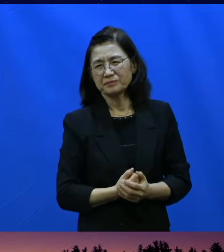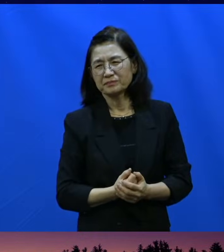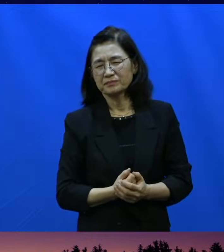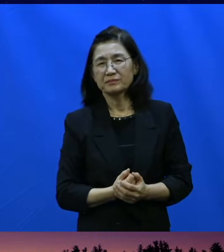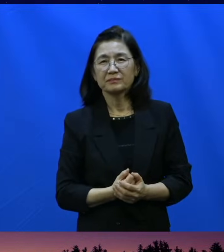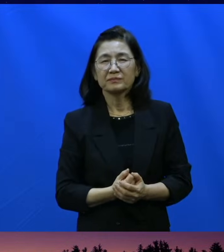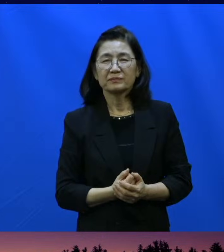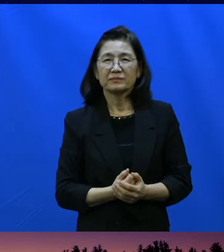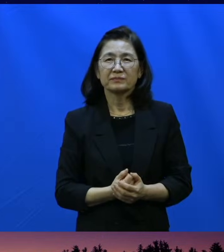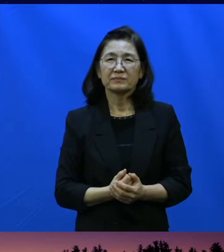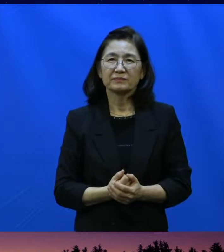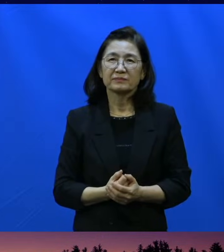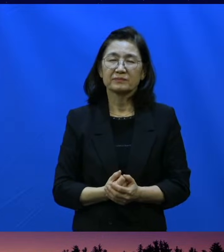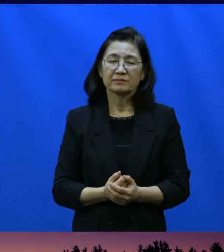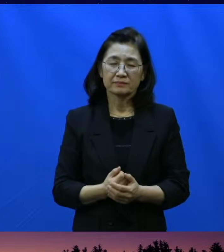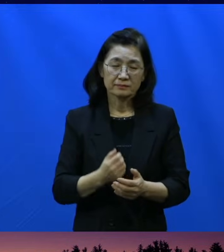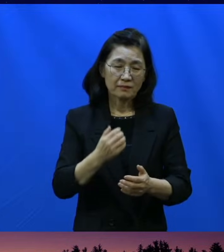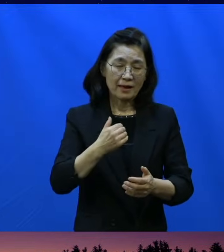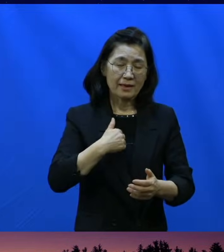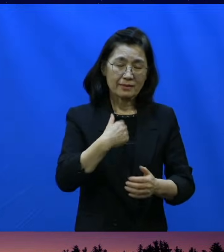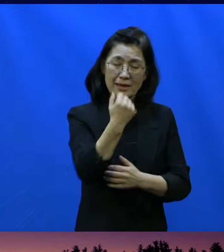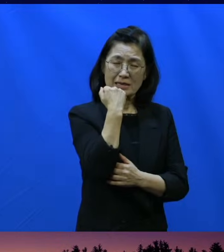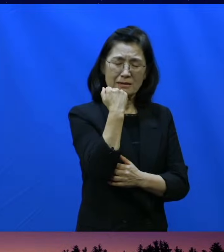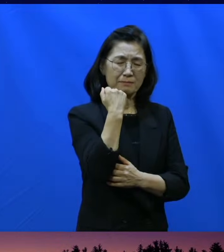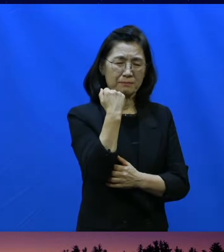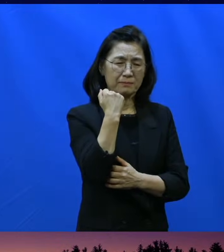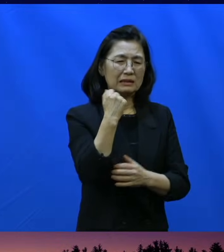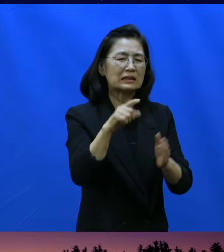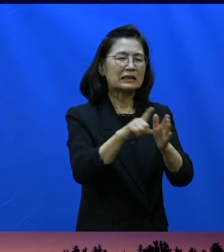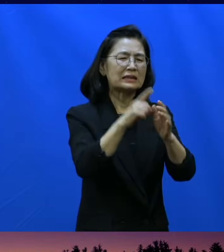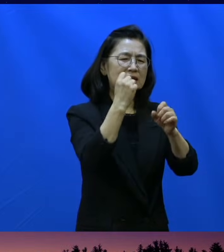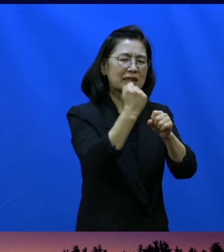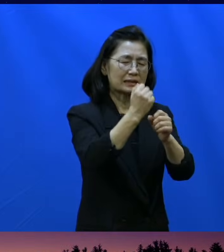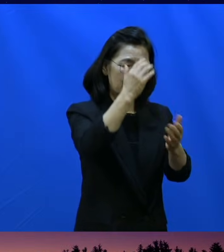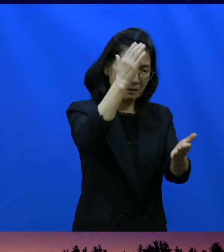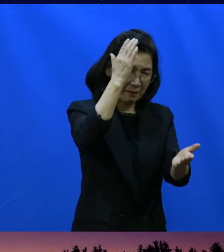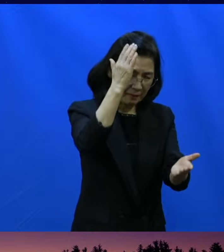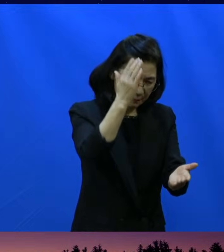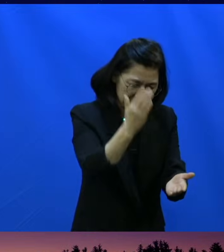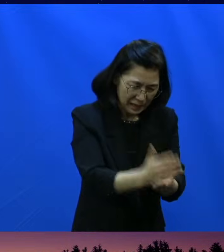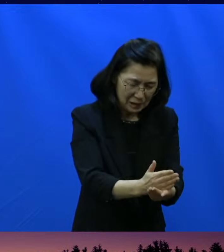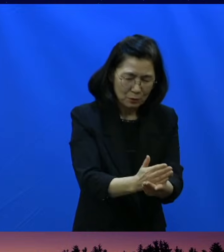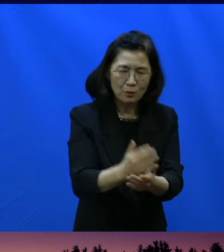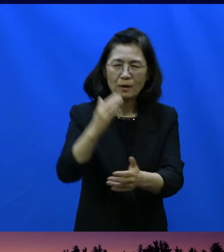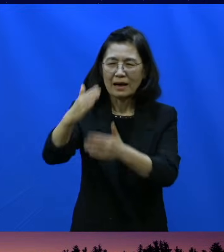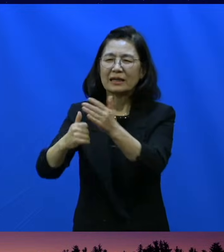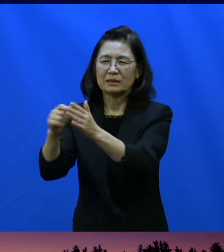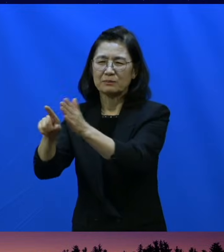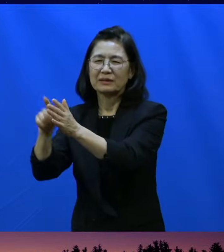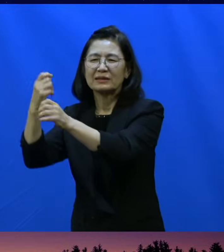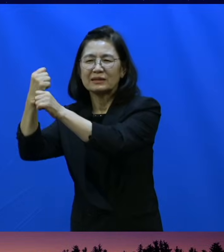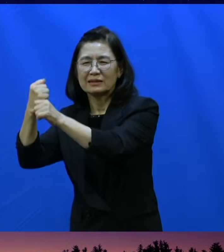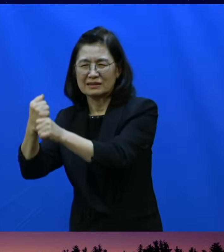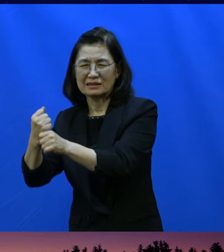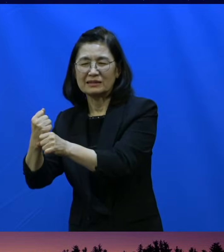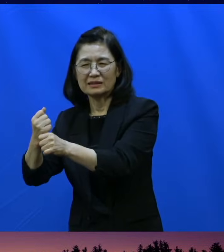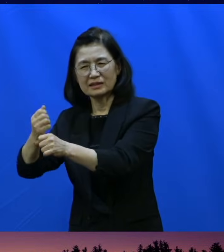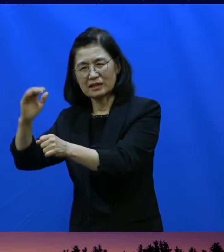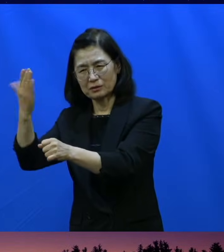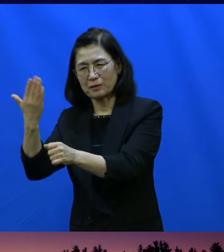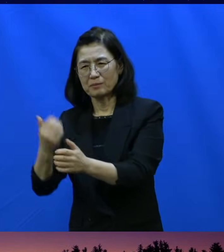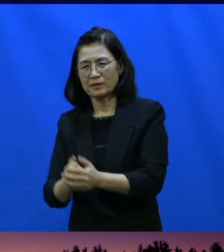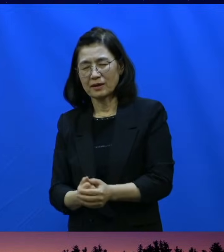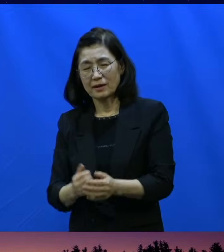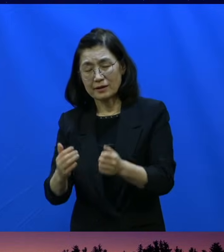하나님 힘을 빼고 하나님을 의지해야 되는데 힘이 안 빠지는 거, 힘이 안 빠지는 거. 내 힘으로 하려고 하는 거. 그러니까 기도가 될 수도